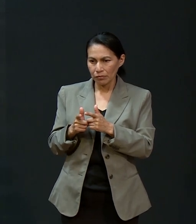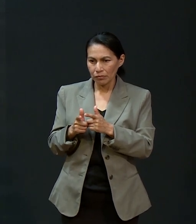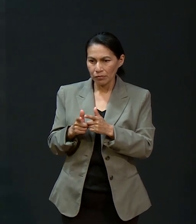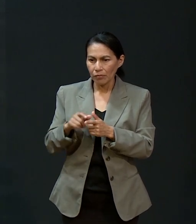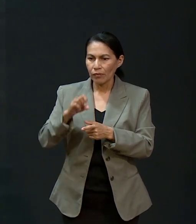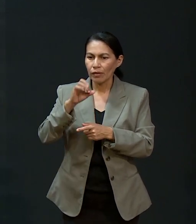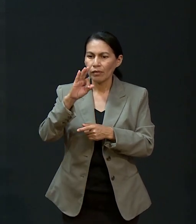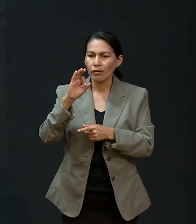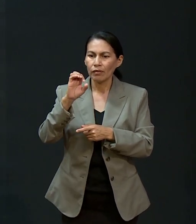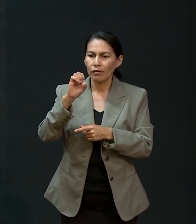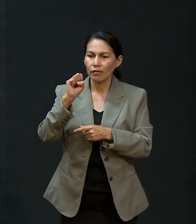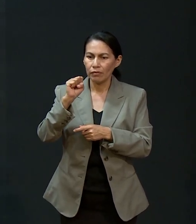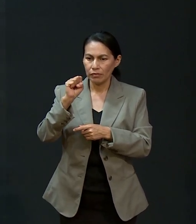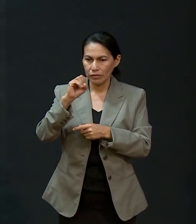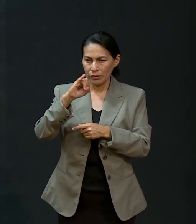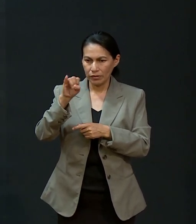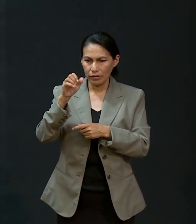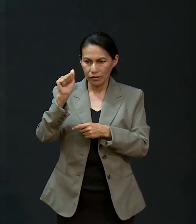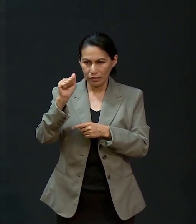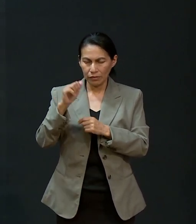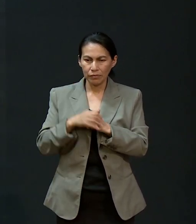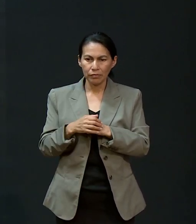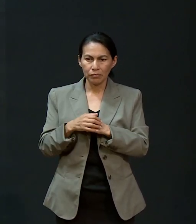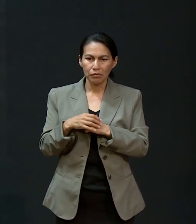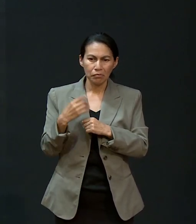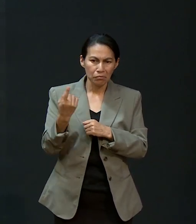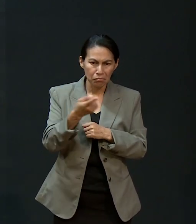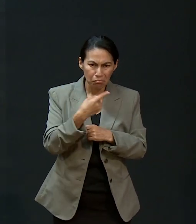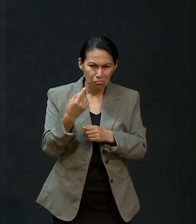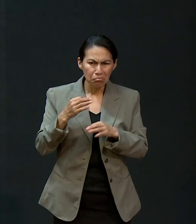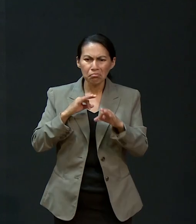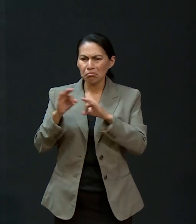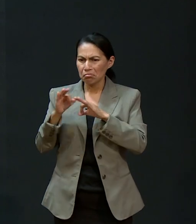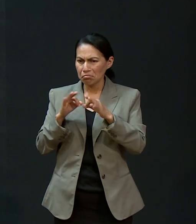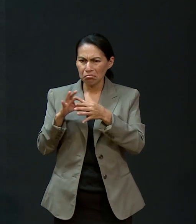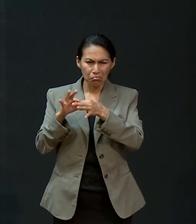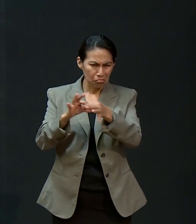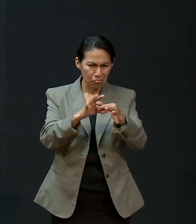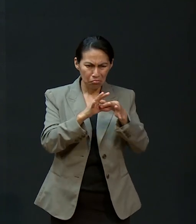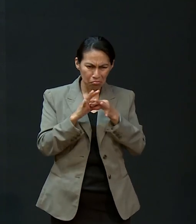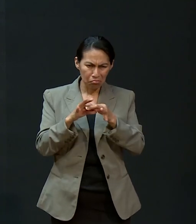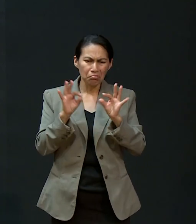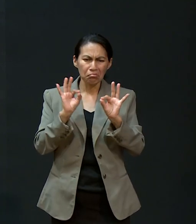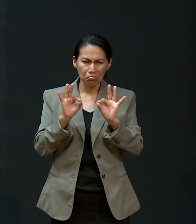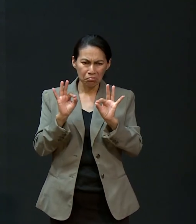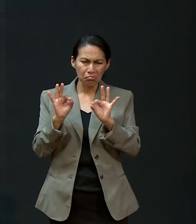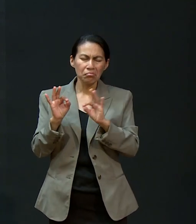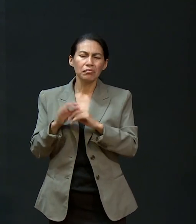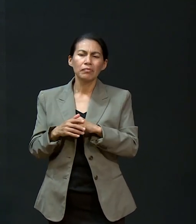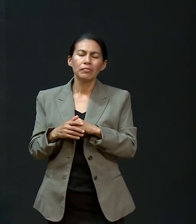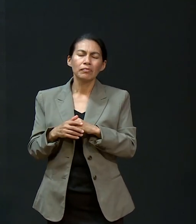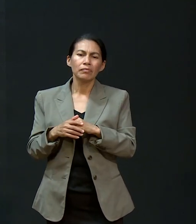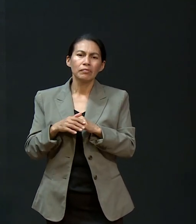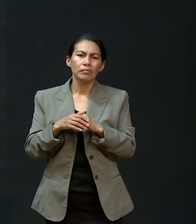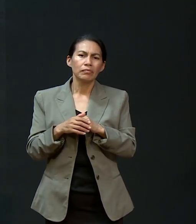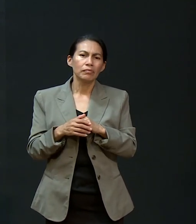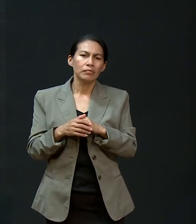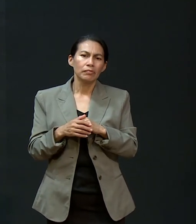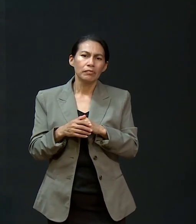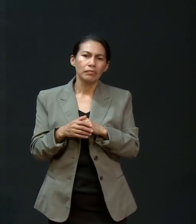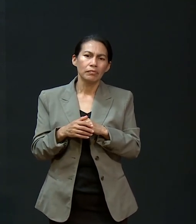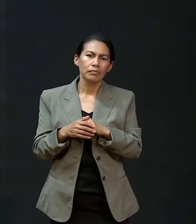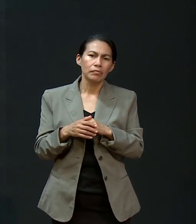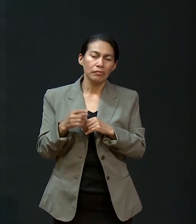equipo de la FESJA y pues trabajamos muy bien todos juntos y